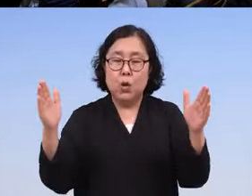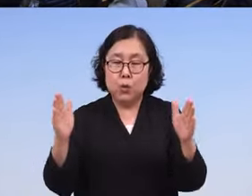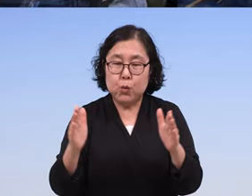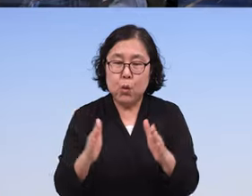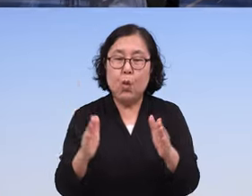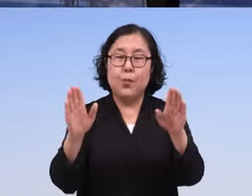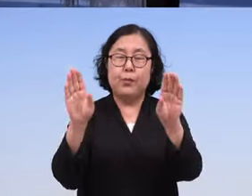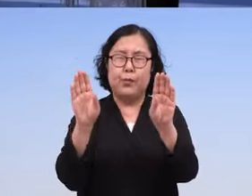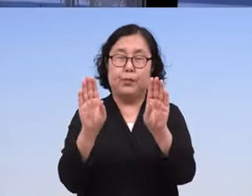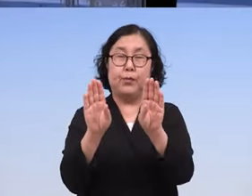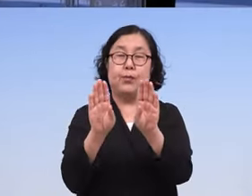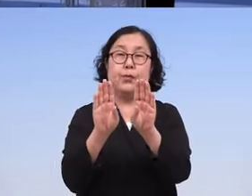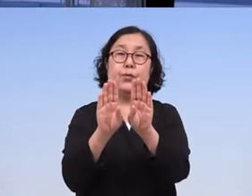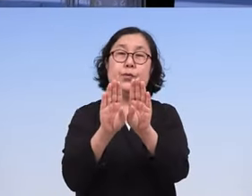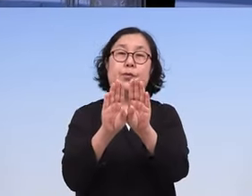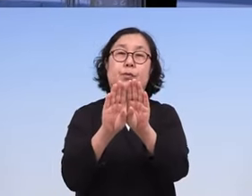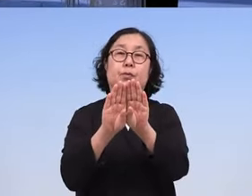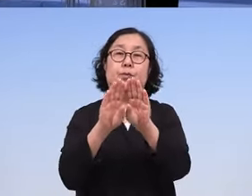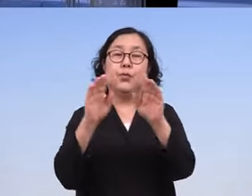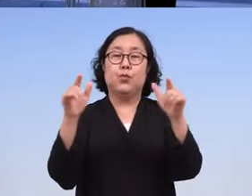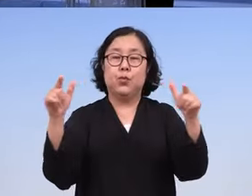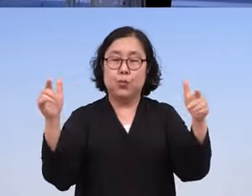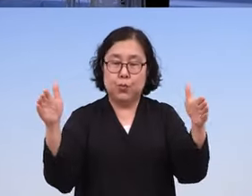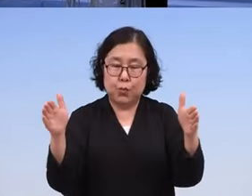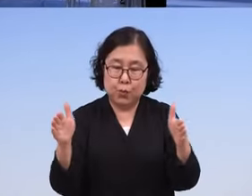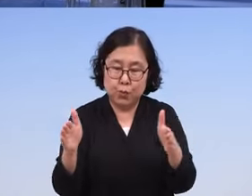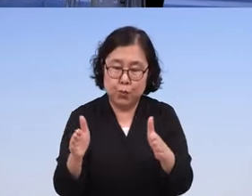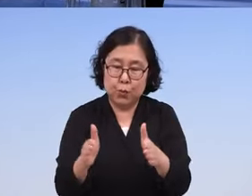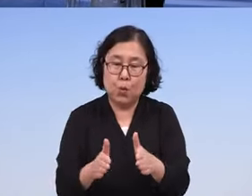좁은 문, 좁은 길, 좁은